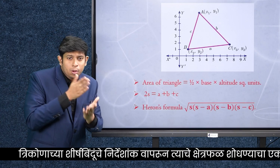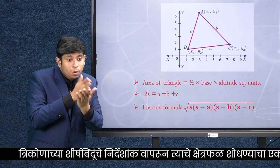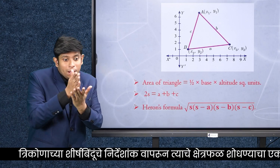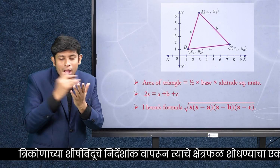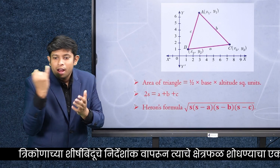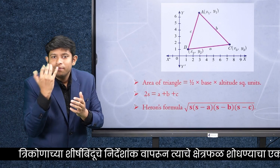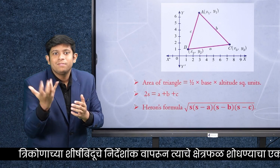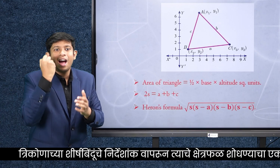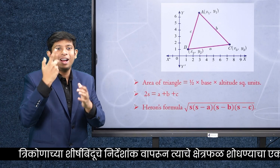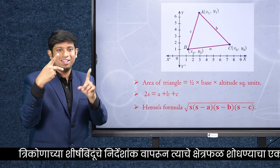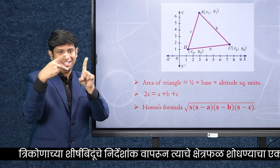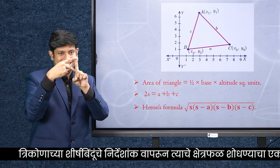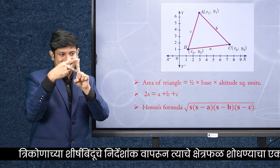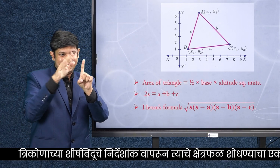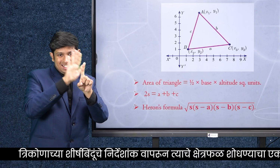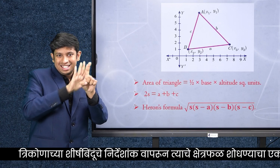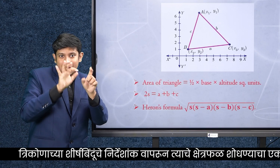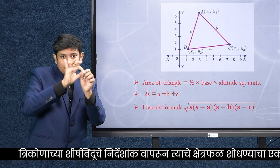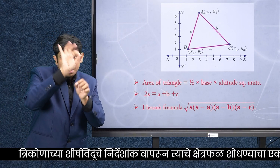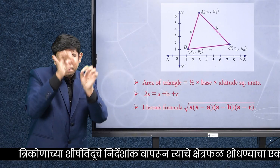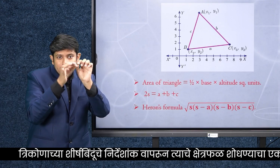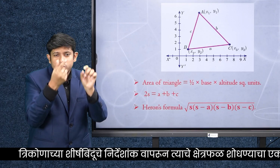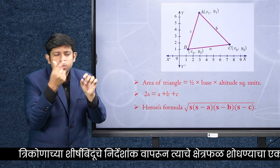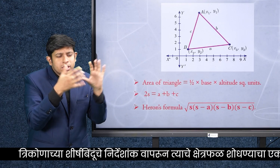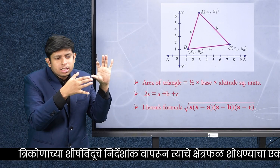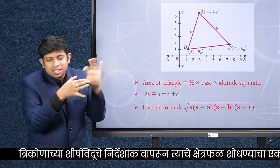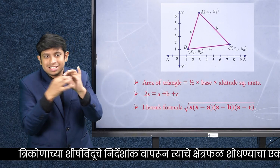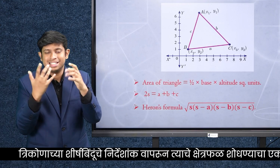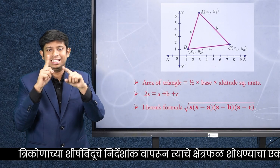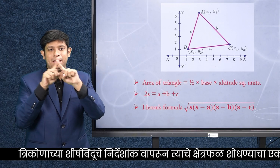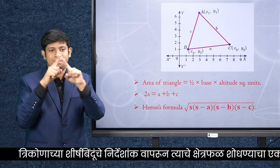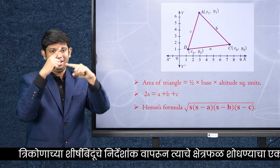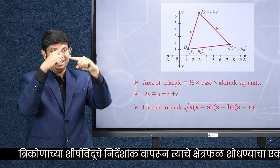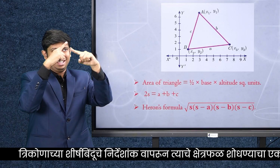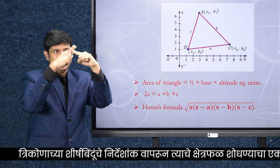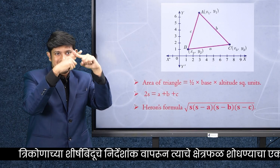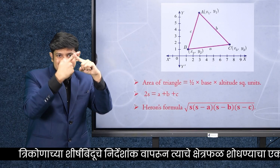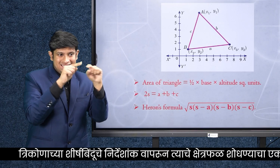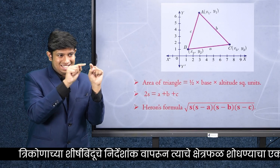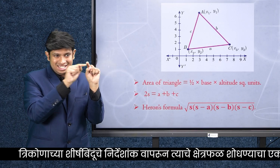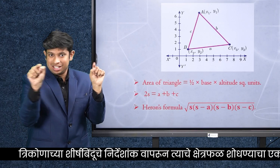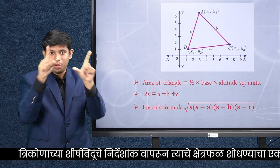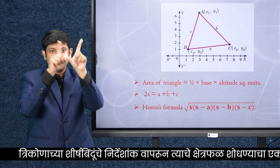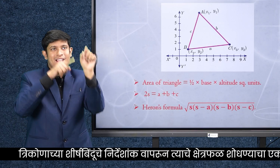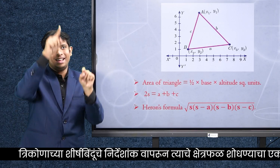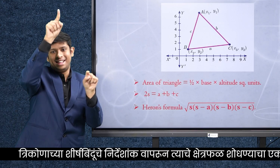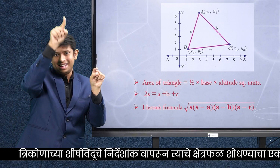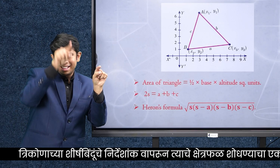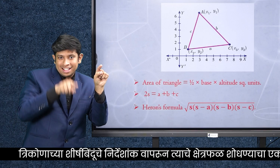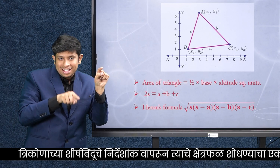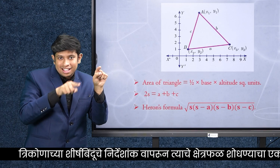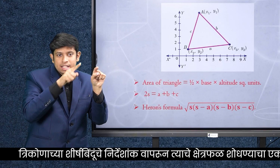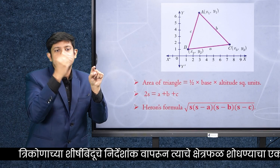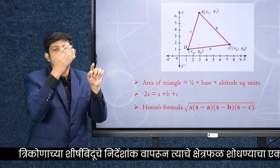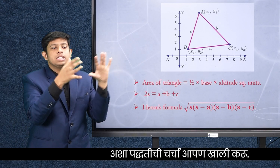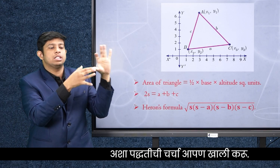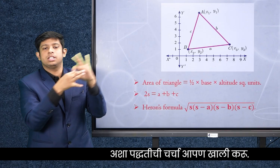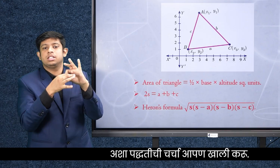त्रिकोणाच्या शीर्षबिंदूचे निर्देशांक वापरून त्याचे क्षेत्रफळ शोधण्याचे एक सुंदर मार्ग आहे.